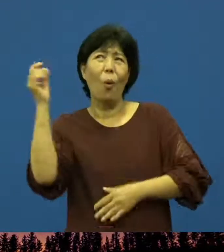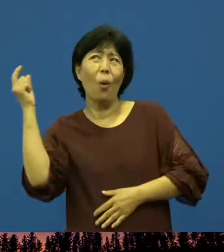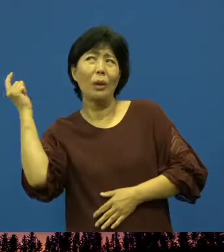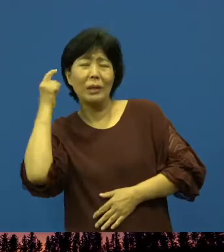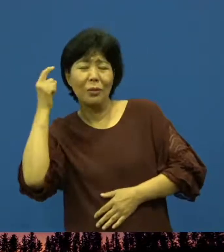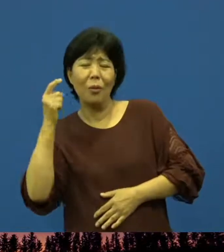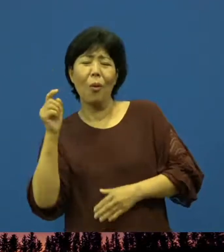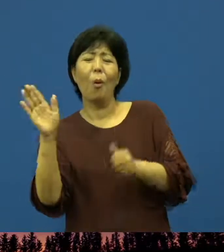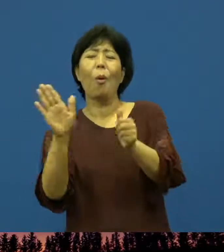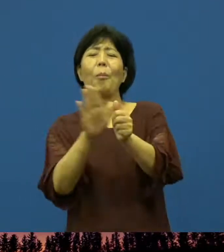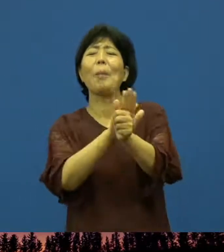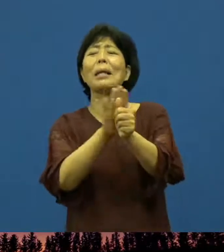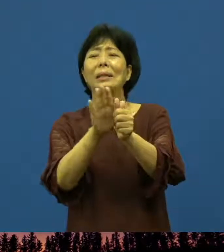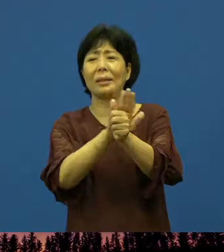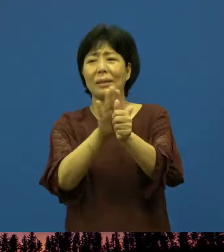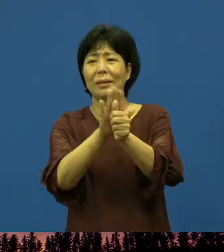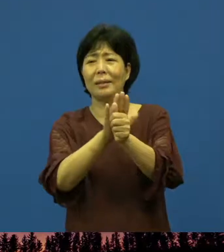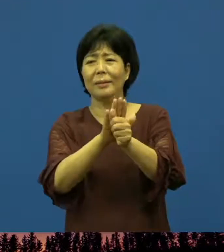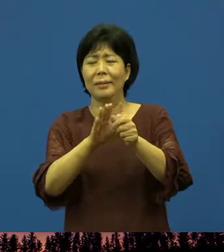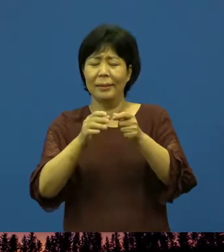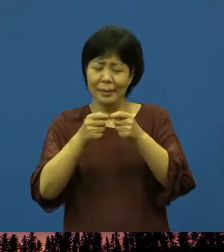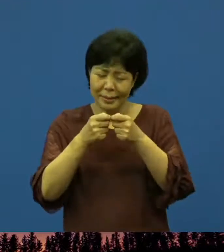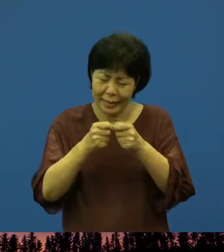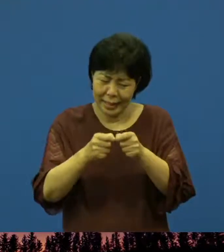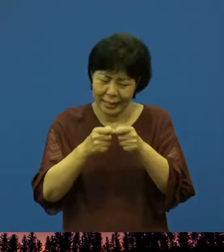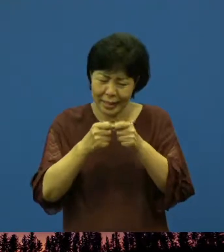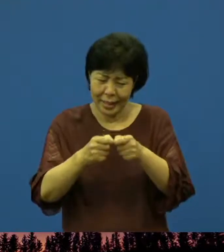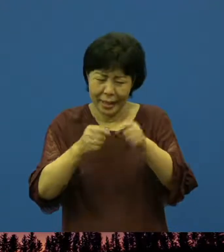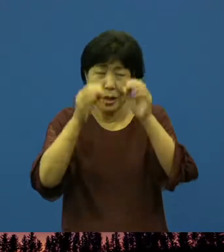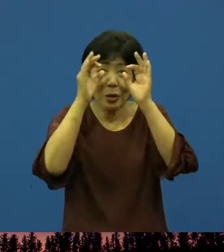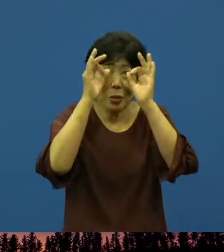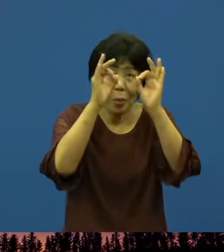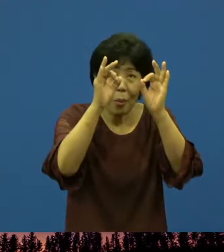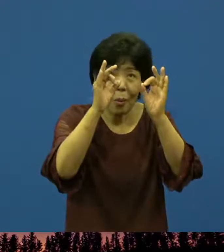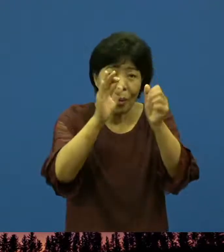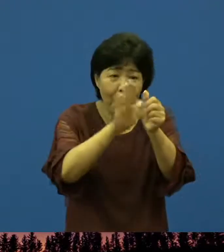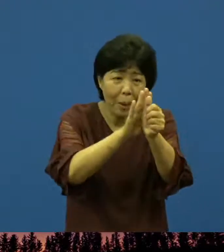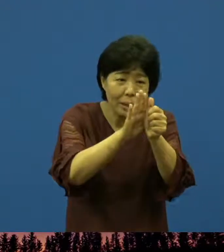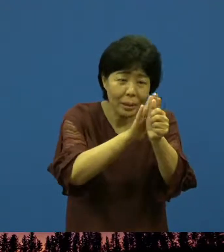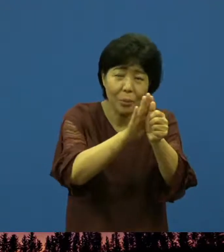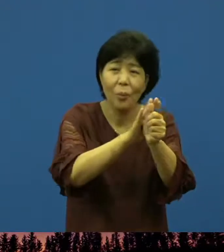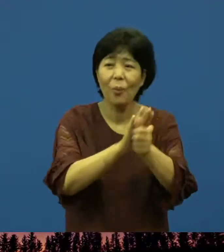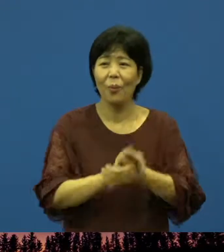눈으로 보고, 자세히 보고, 손으로 만진 거예요.